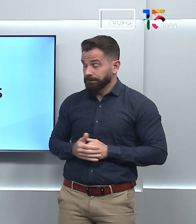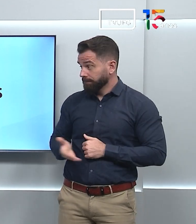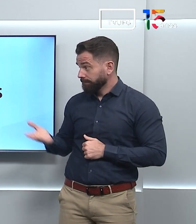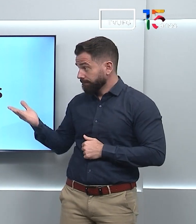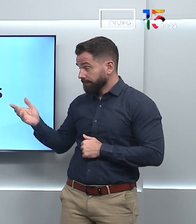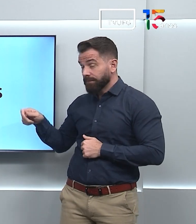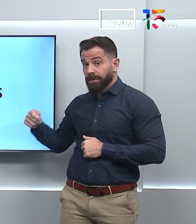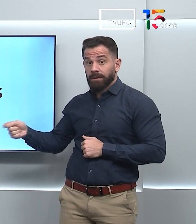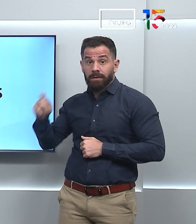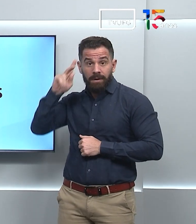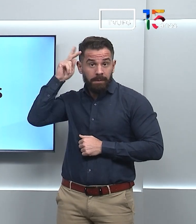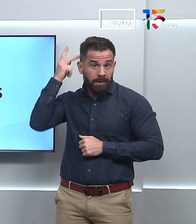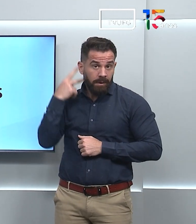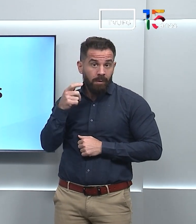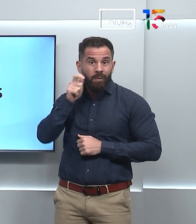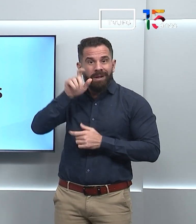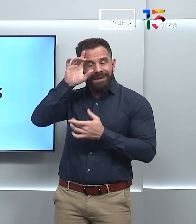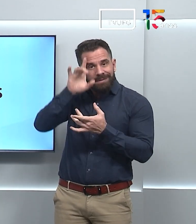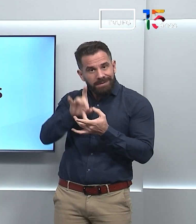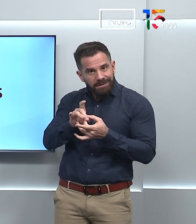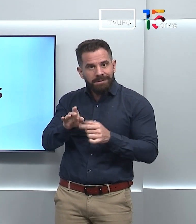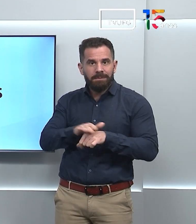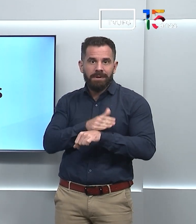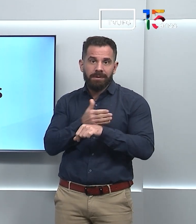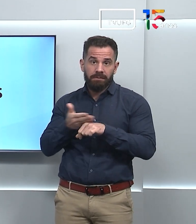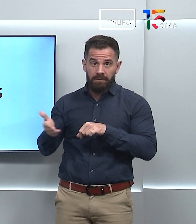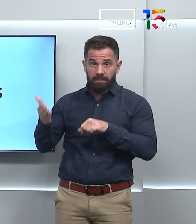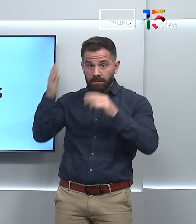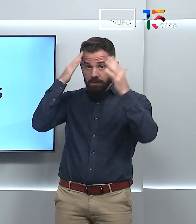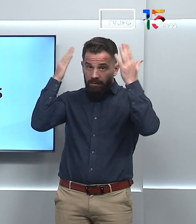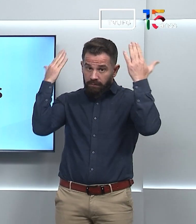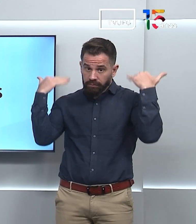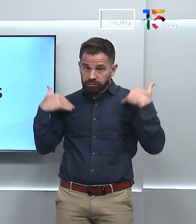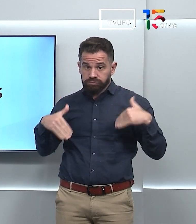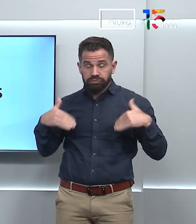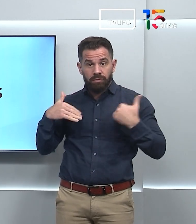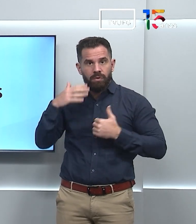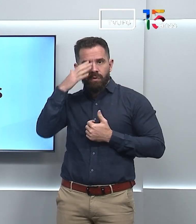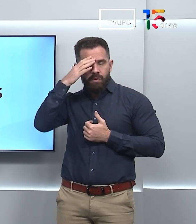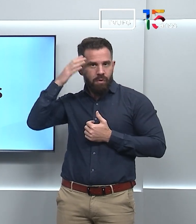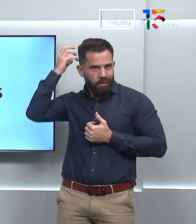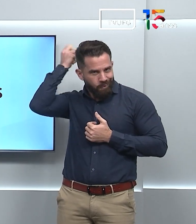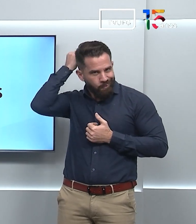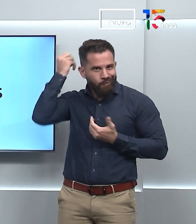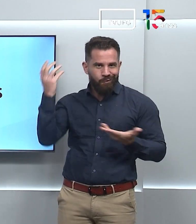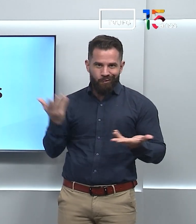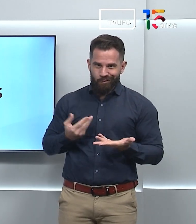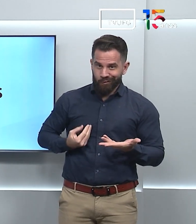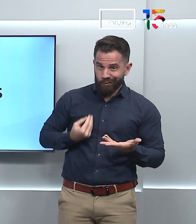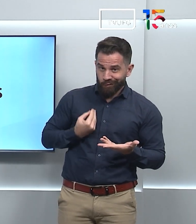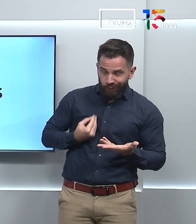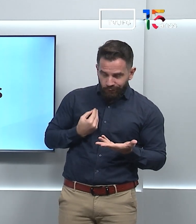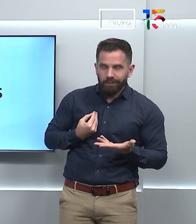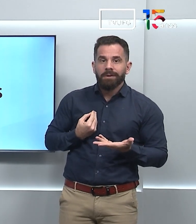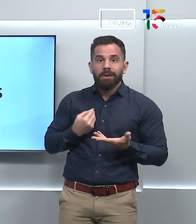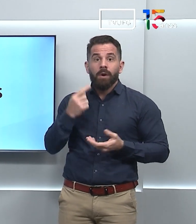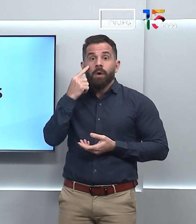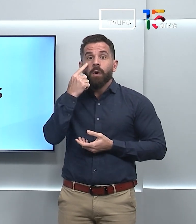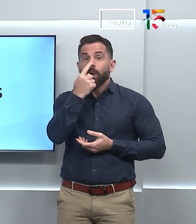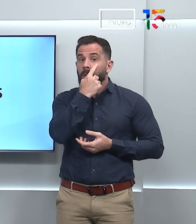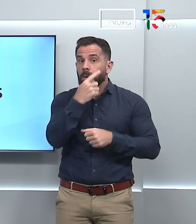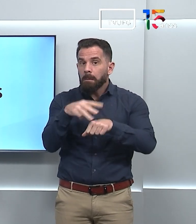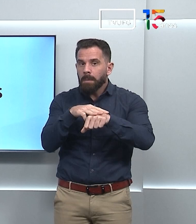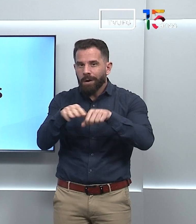cis de pele clara, tenho cabelos escuros, longos e lisos, e hoje eles estão amarrados, e olhos